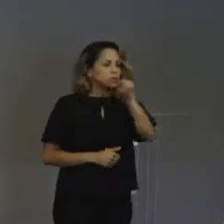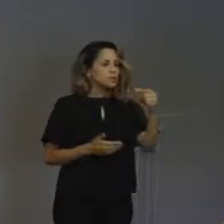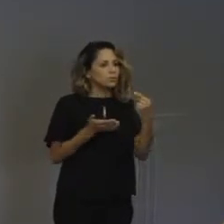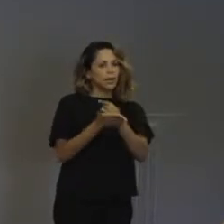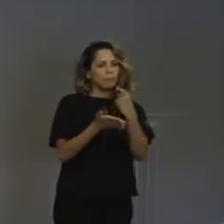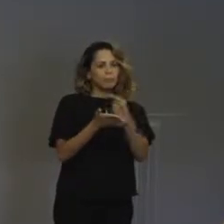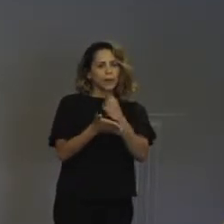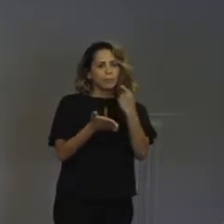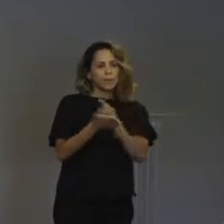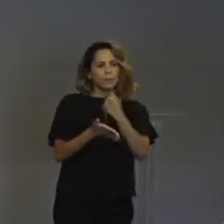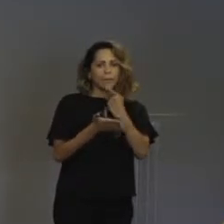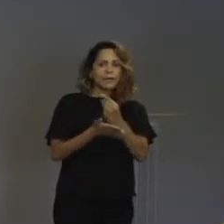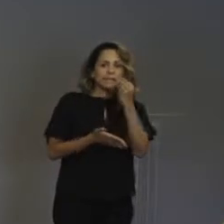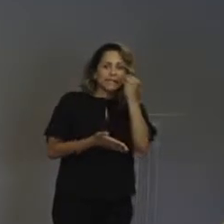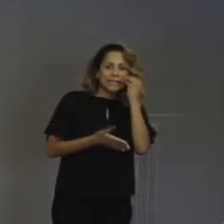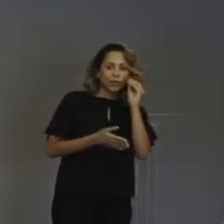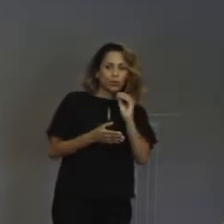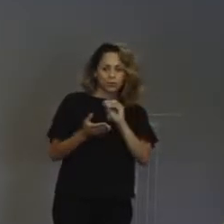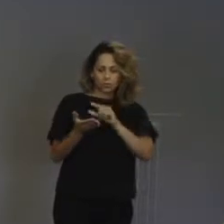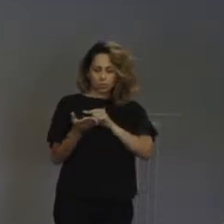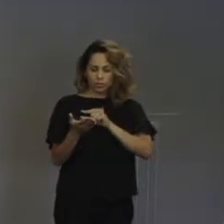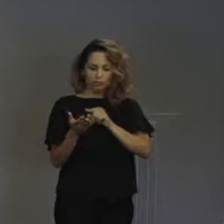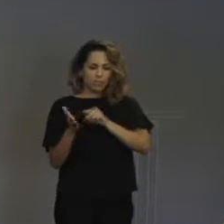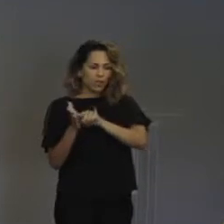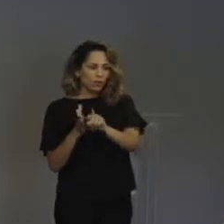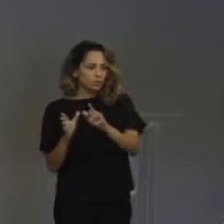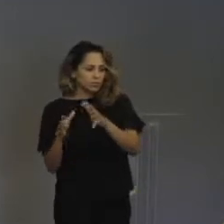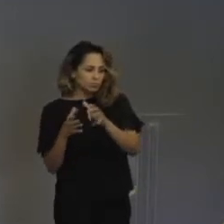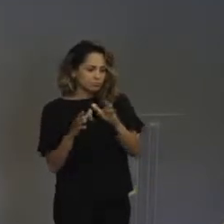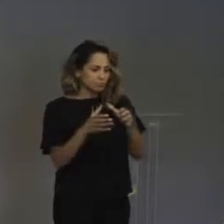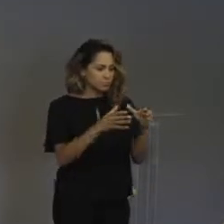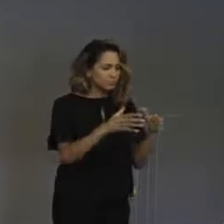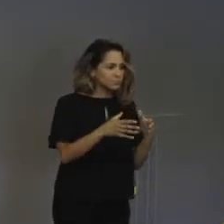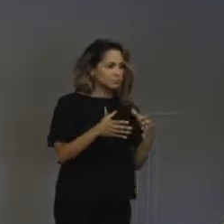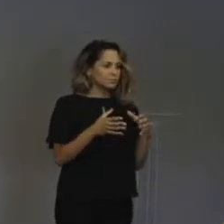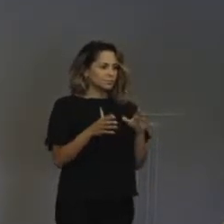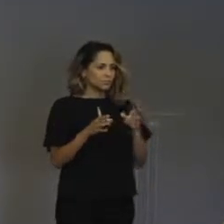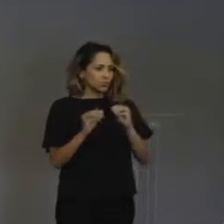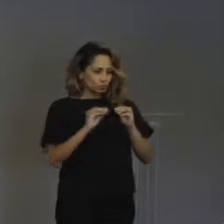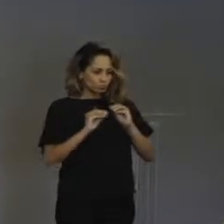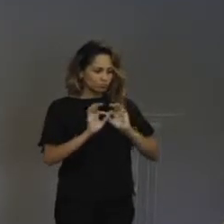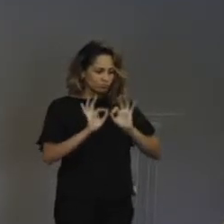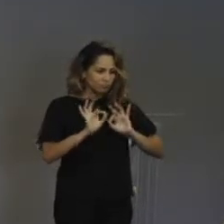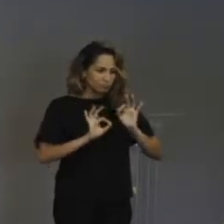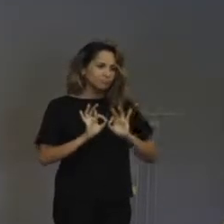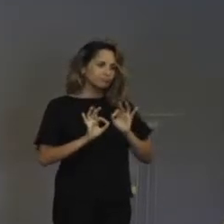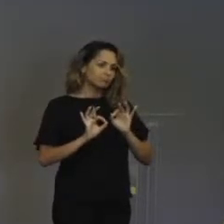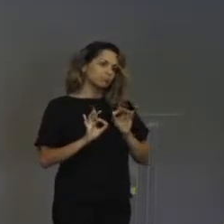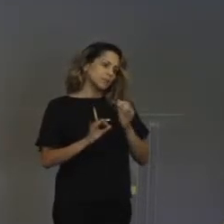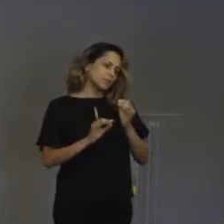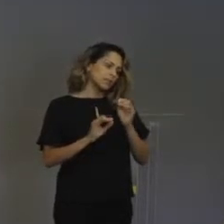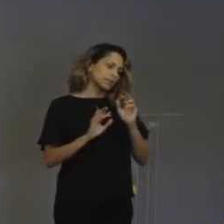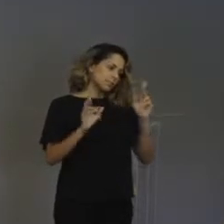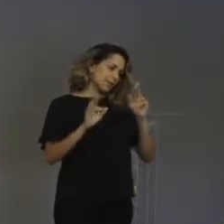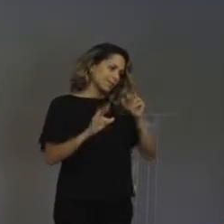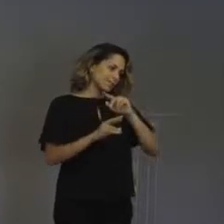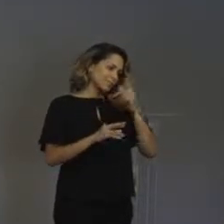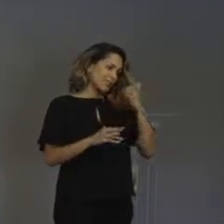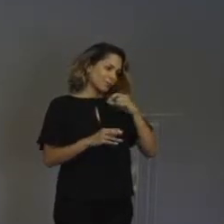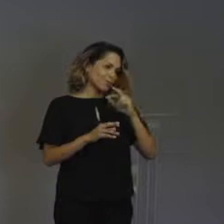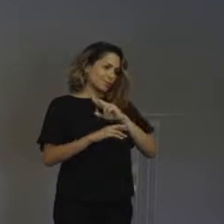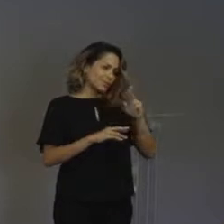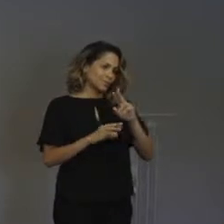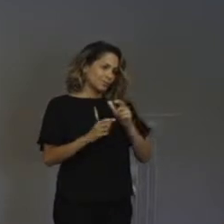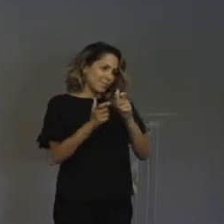perguntas. Eu tentei juntar grupos de perguntas e espero ter atendido a maioria. Algumas perguntas, realmente, eu não